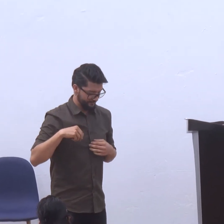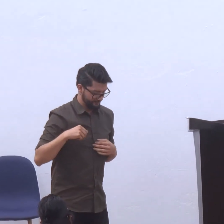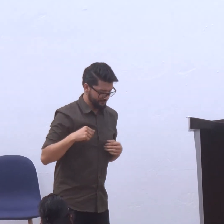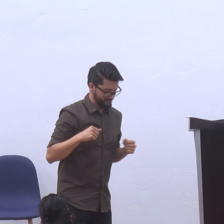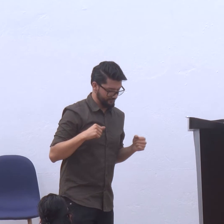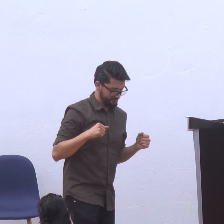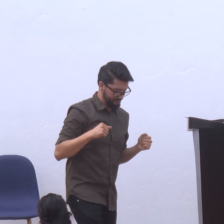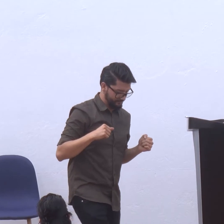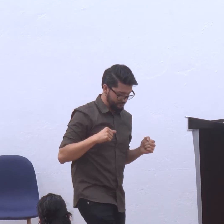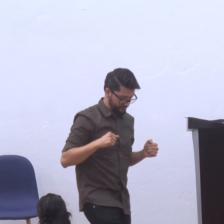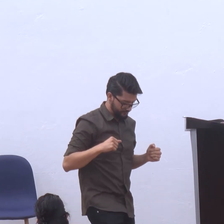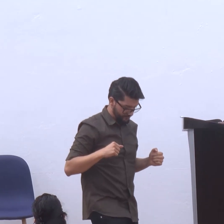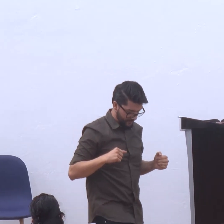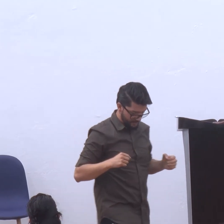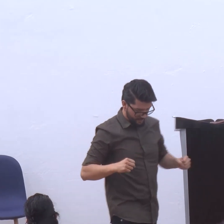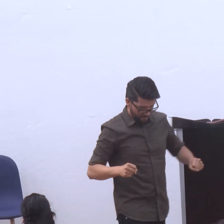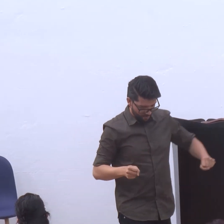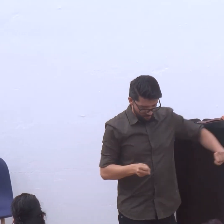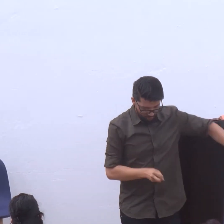Ok, obedece y empieza a cruzar.